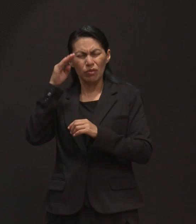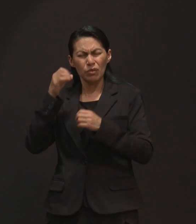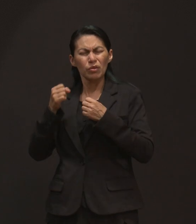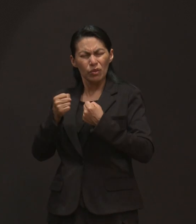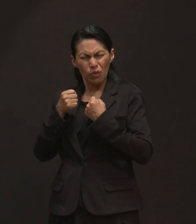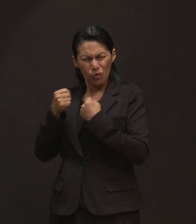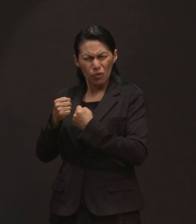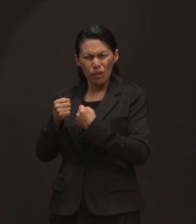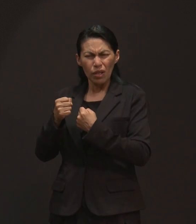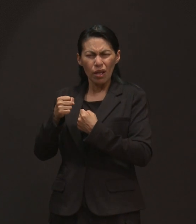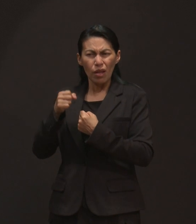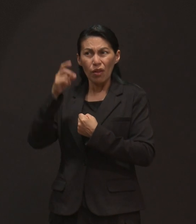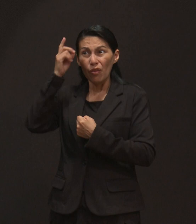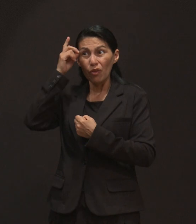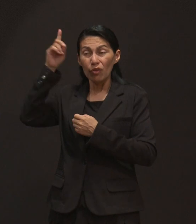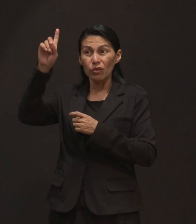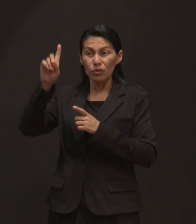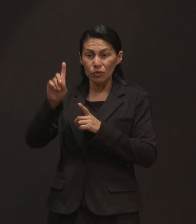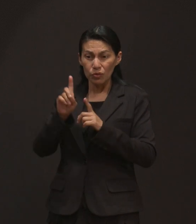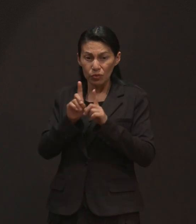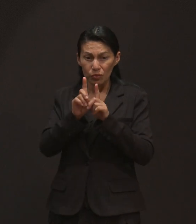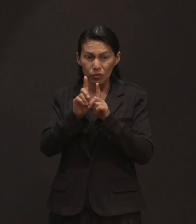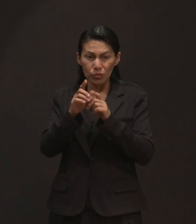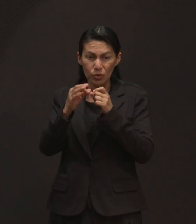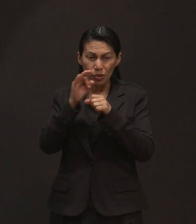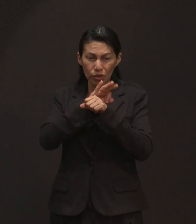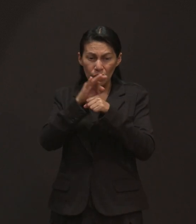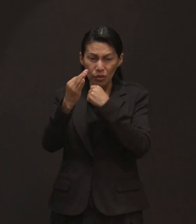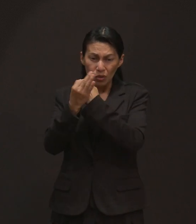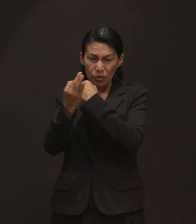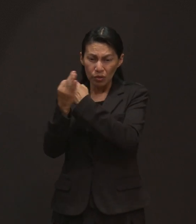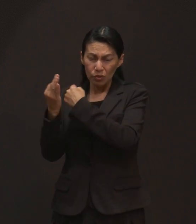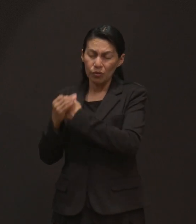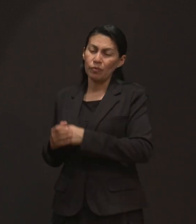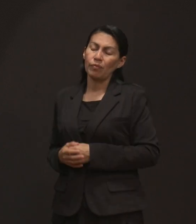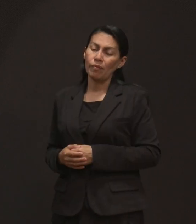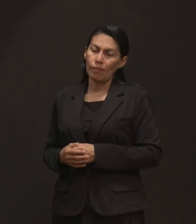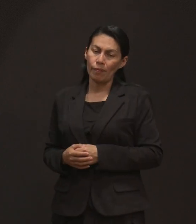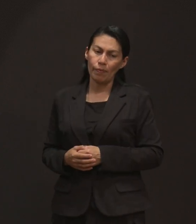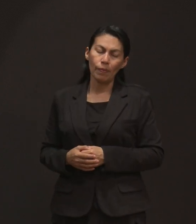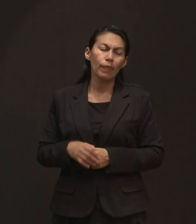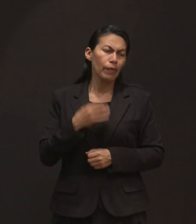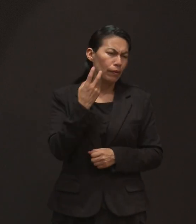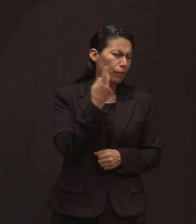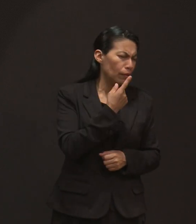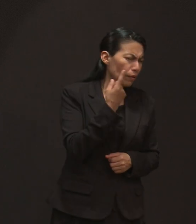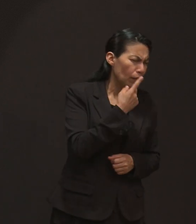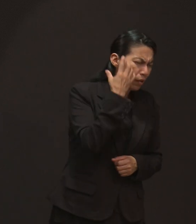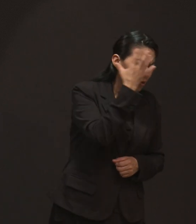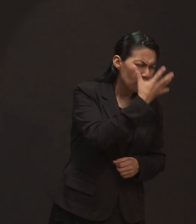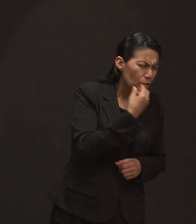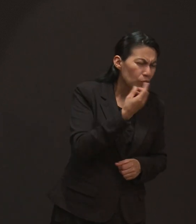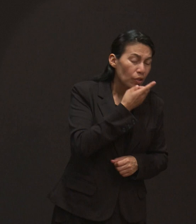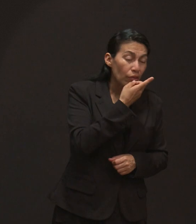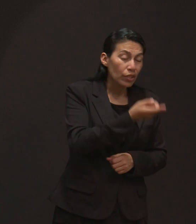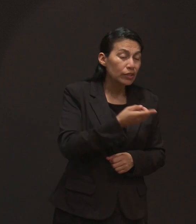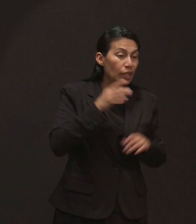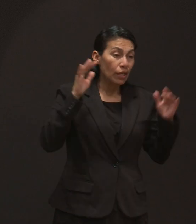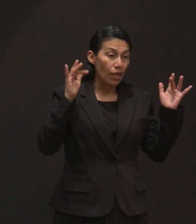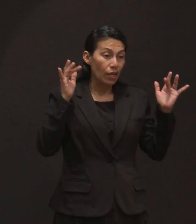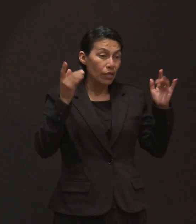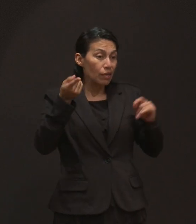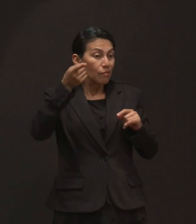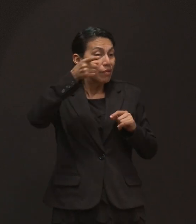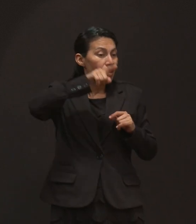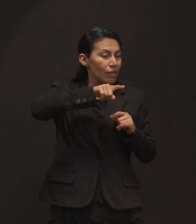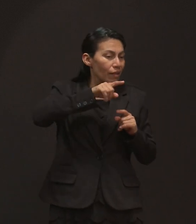Dios. Qué maravilloso, porque hay promesas de protección, de que sus ángeles mandará